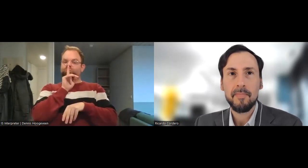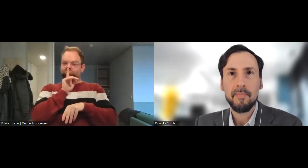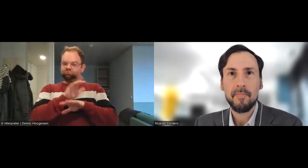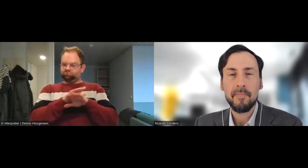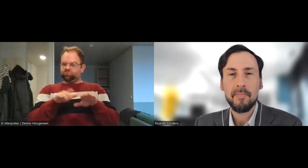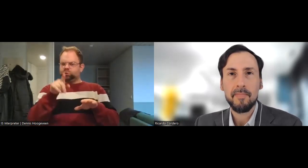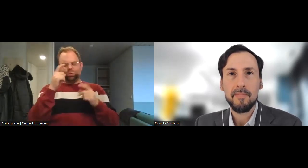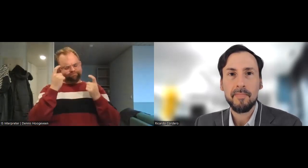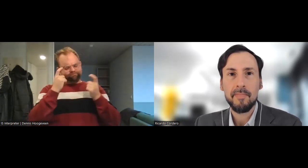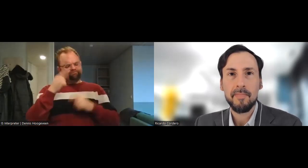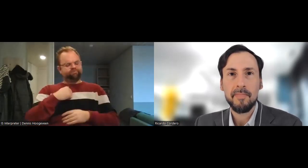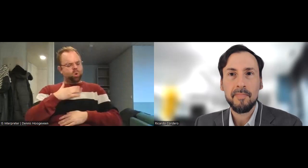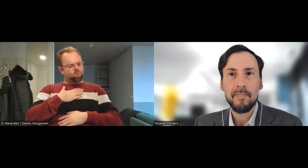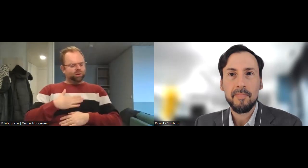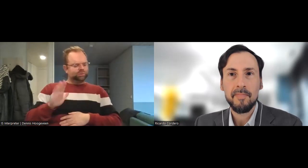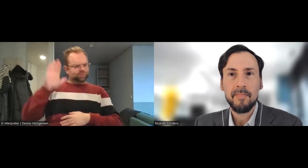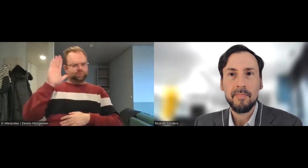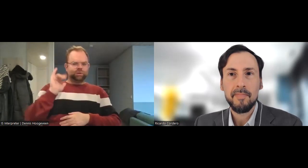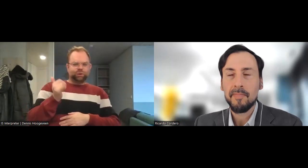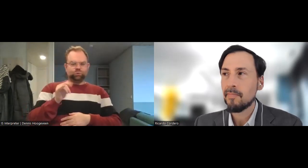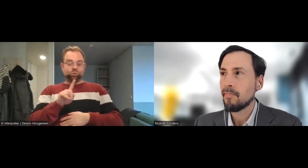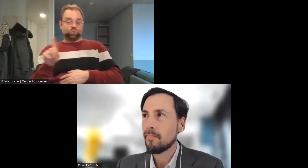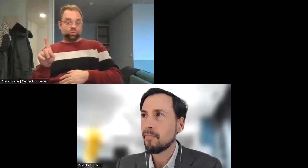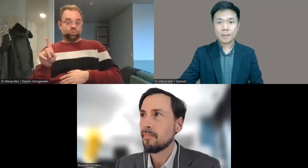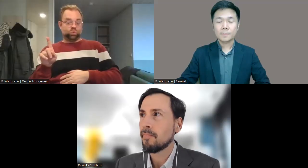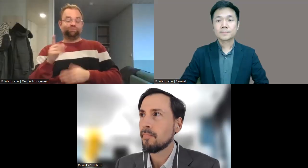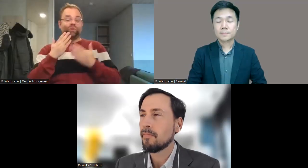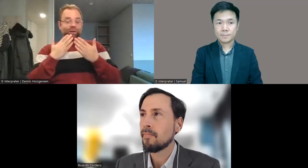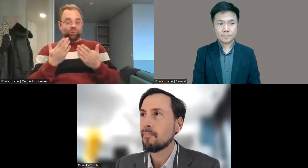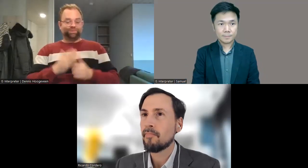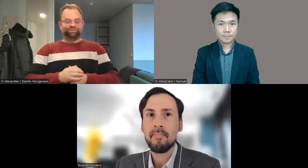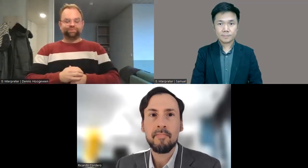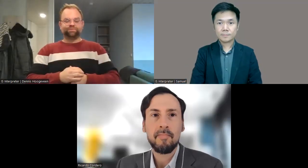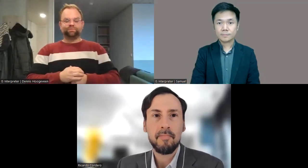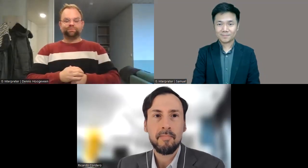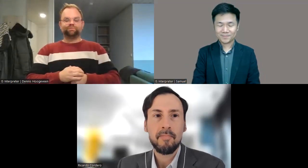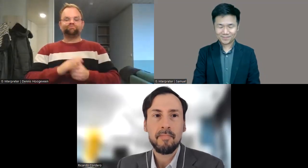beaucoup. Le Q&A, c'est pour questions et réponses.